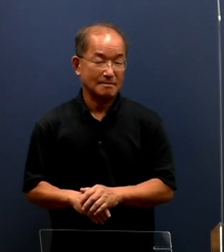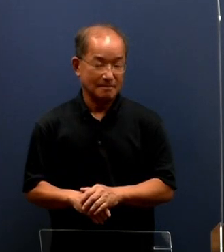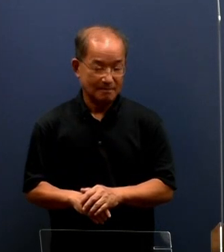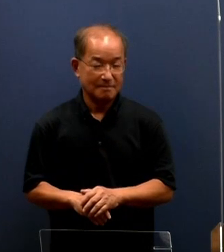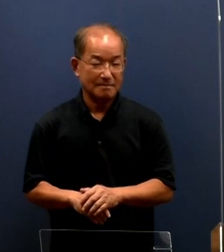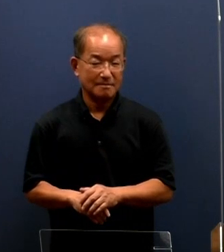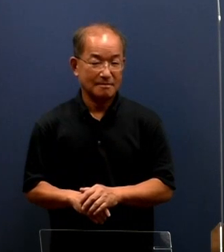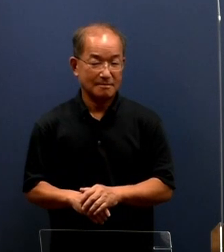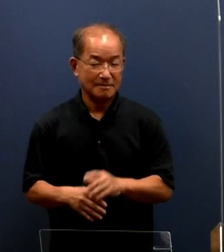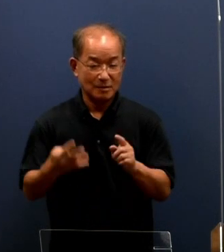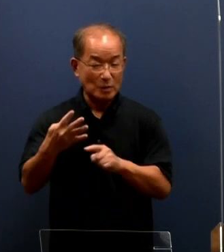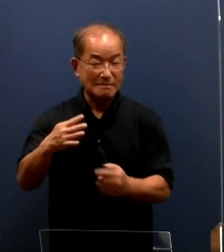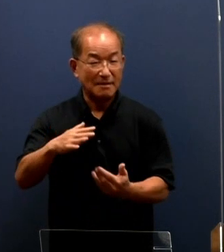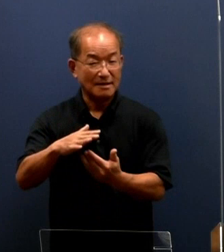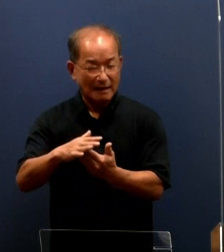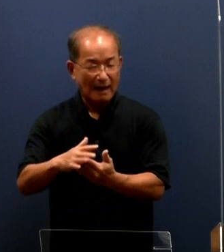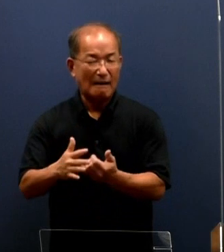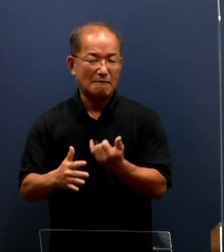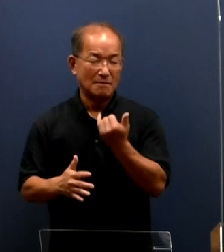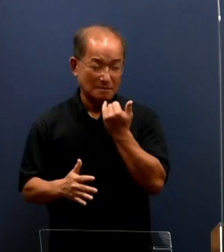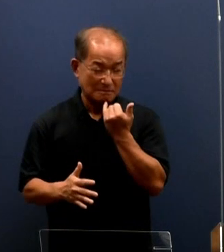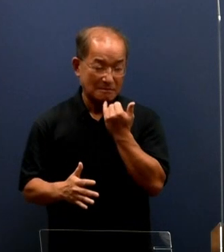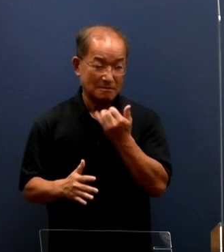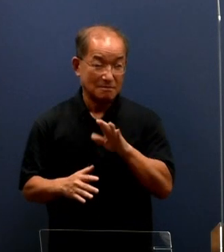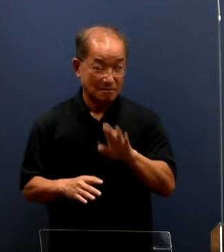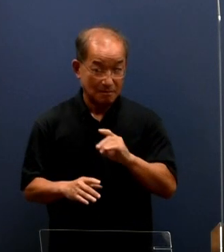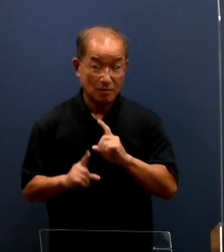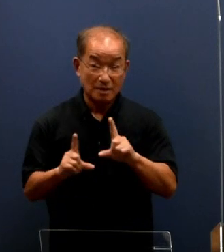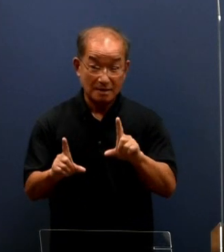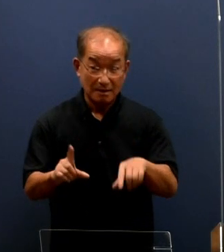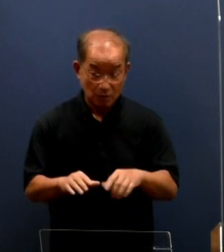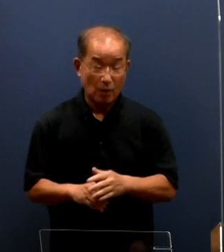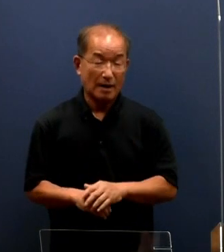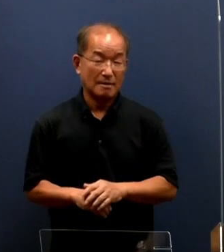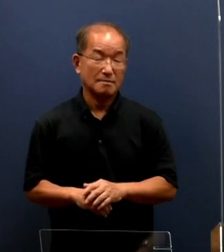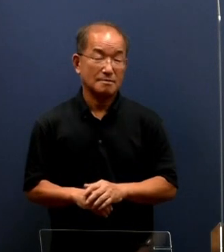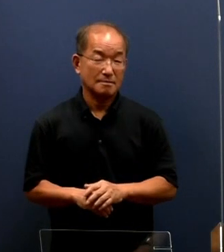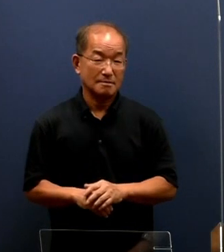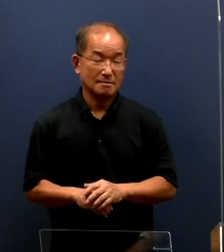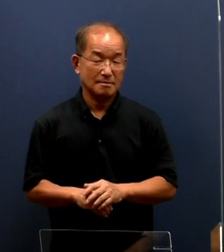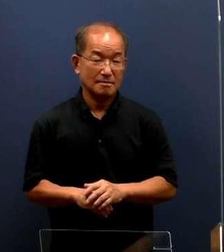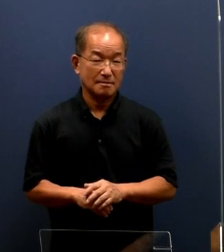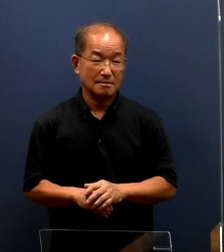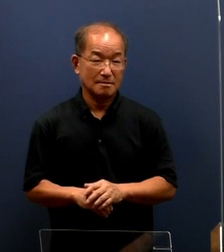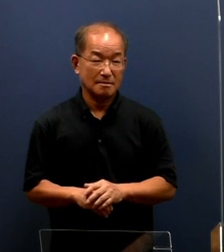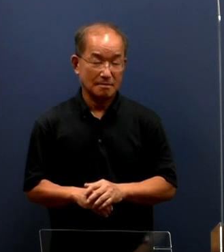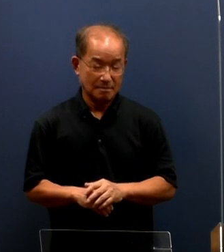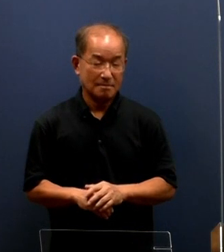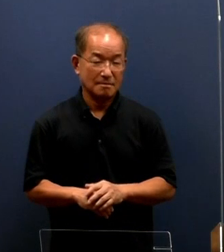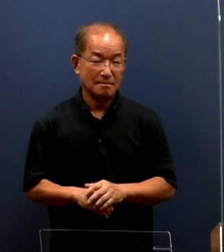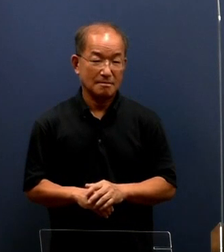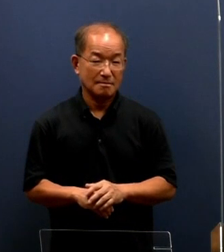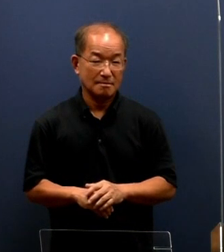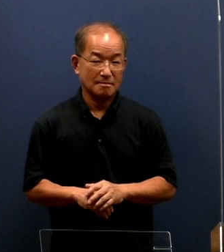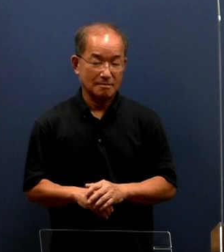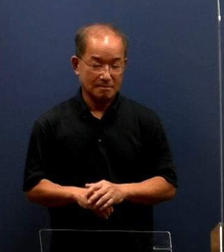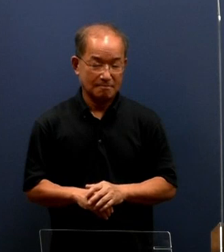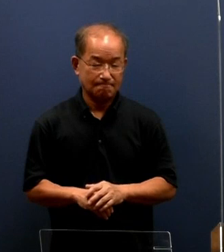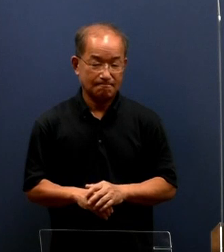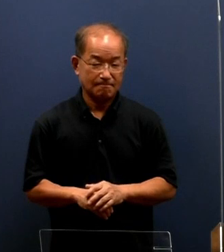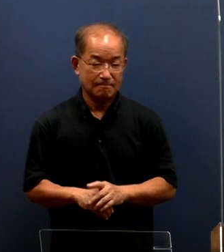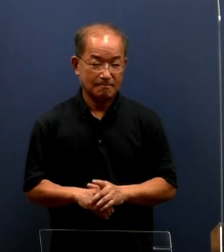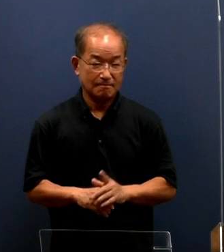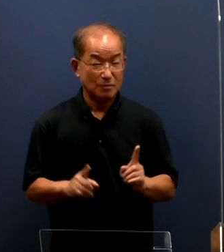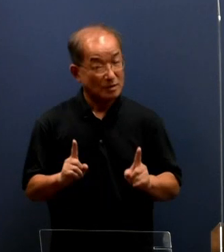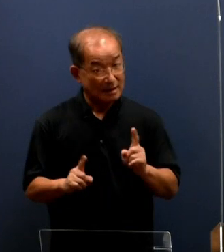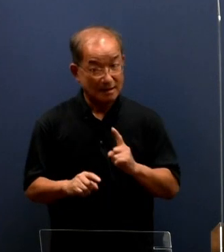結構ですというふうに言ってるというのは、どちらかといえば、厳しくものを見る方からすると、